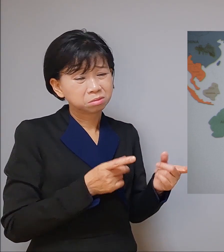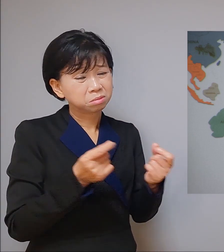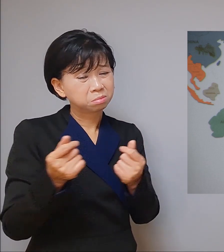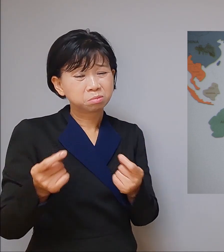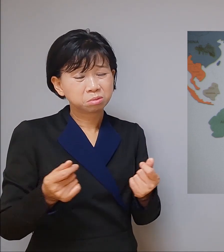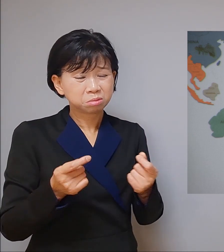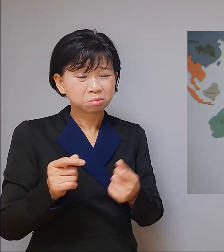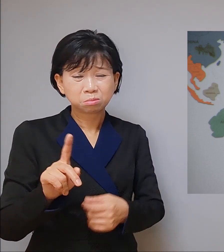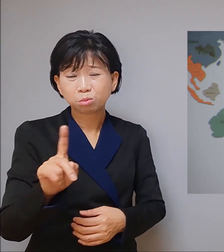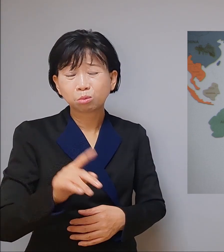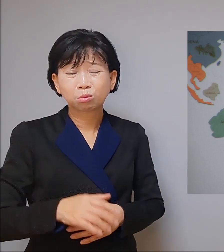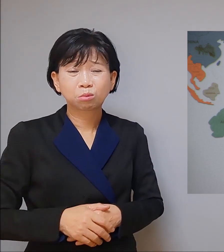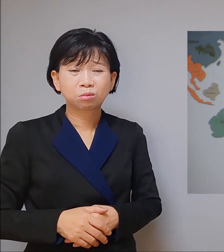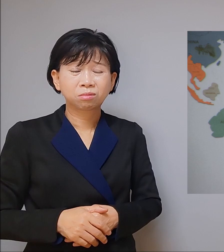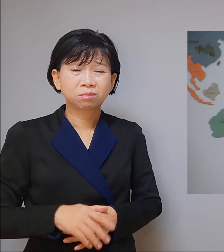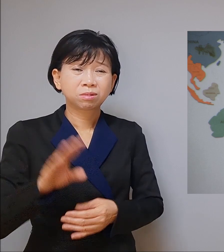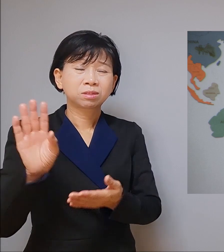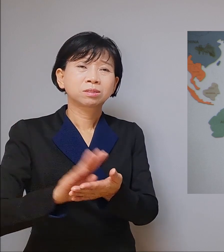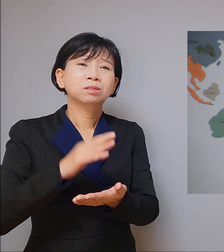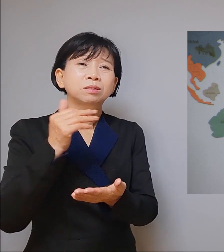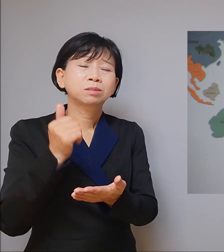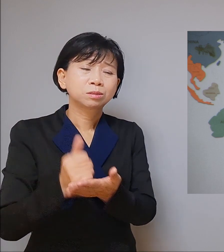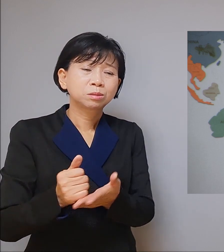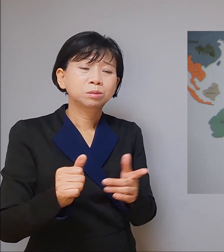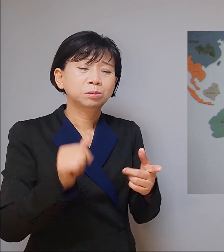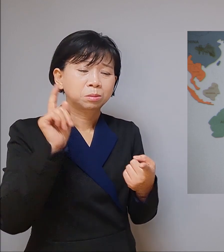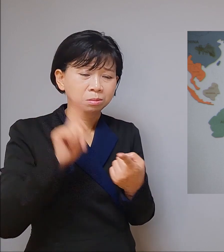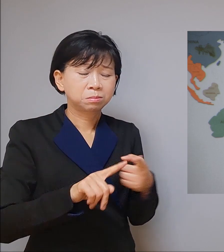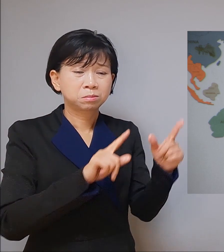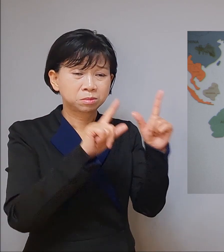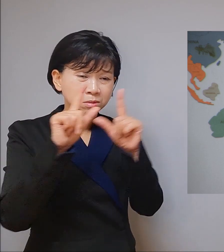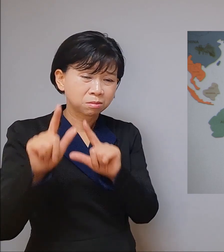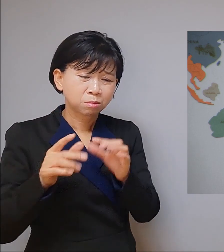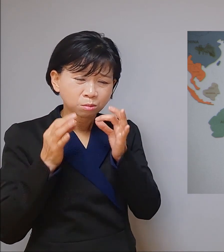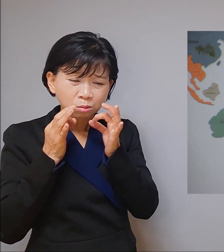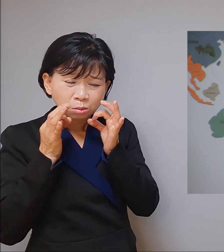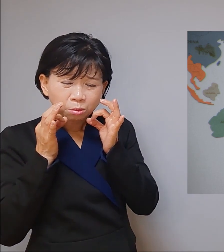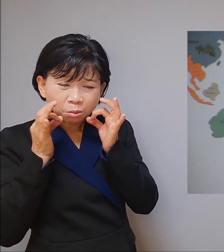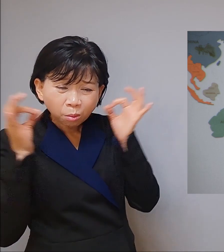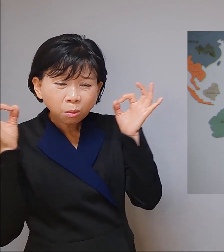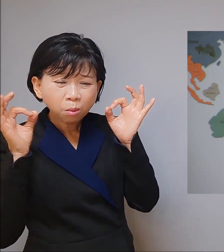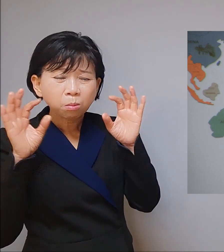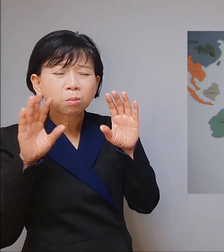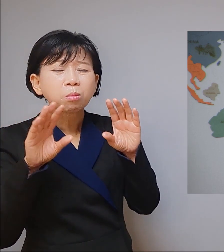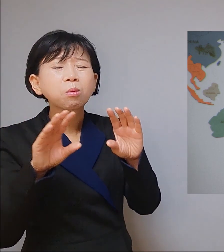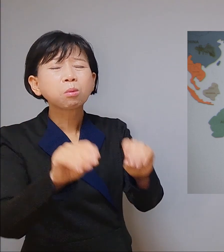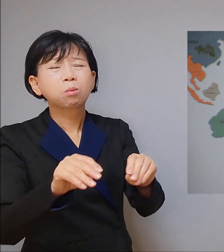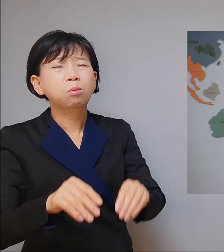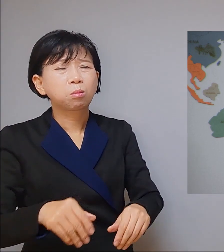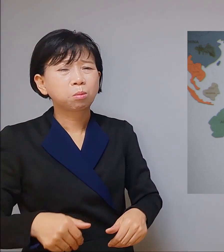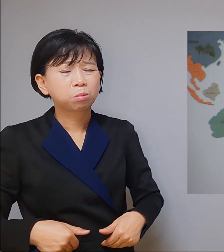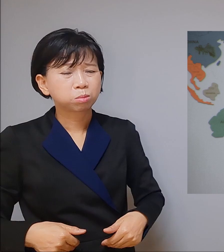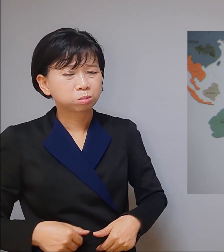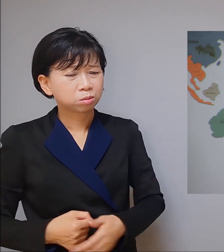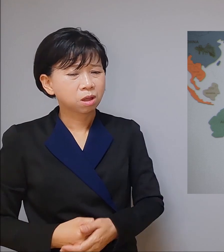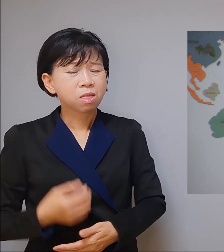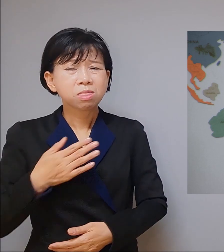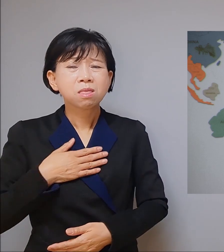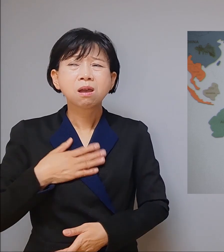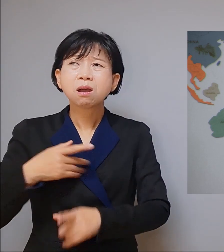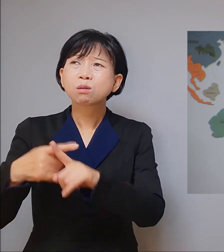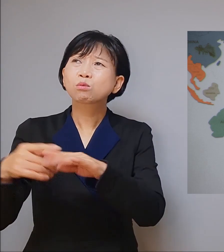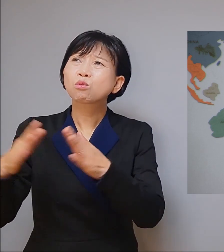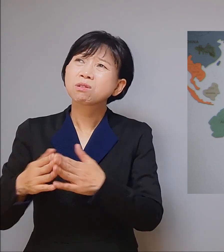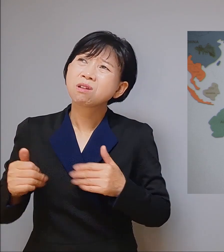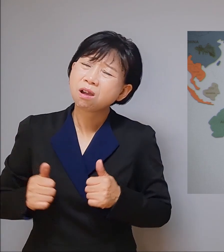성도 여러분, 그리스도의 삶을 살기 위한 노력을 중단하시기 바랍니다. 내가 교회를 얼마나 열심히 다녔는데, 내가